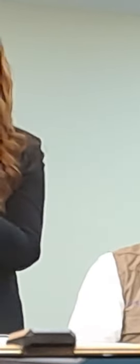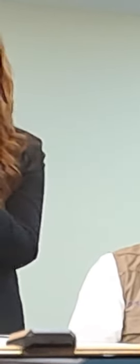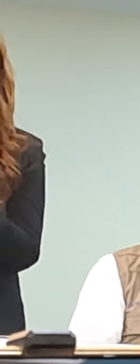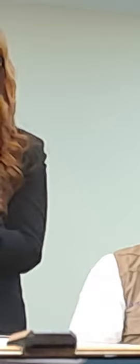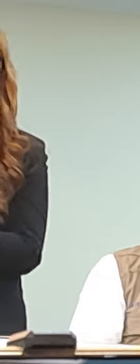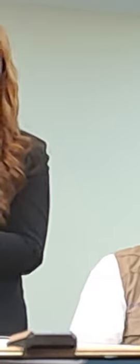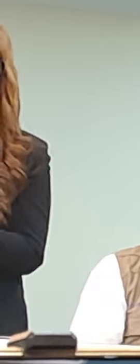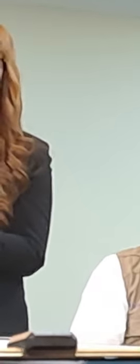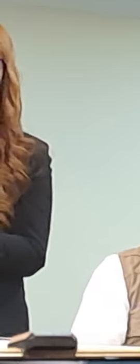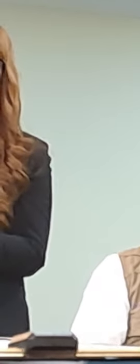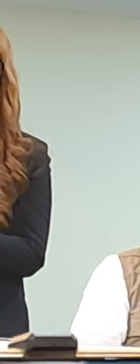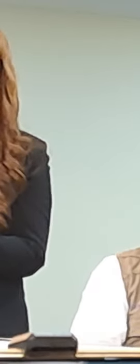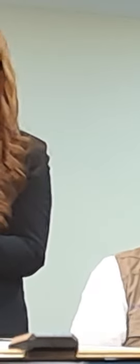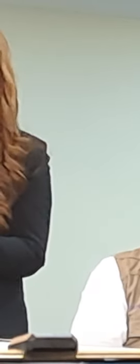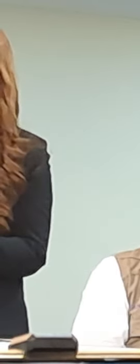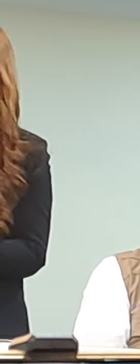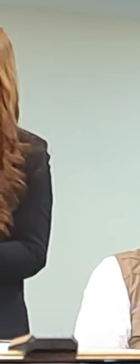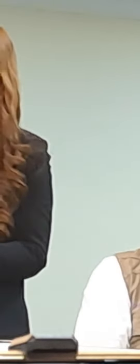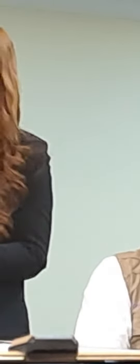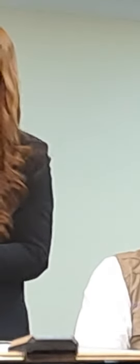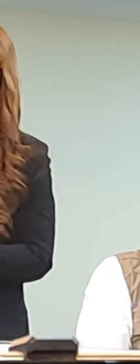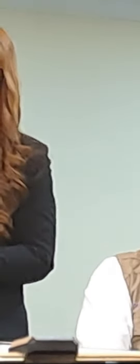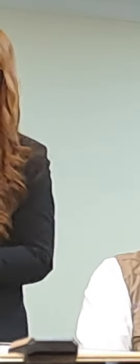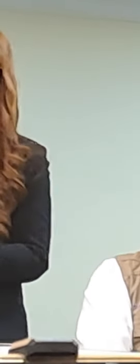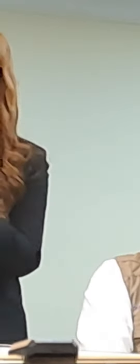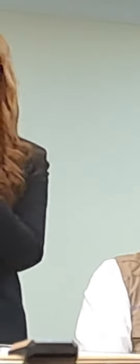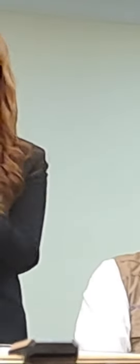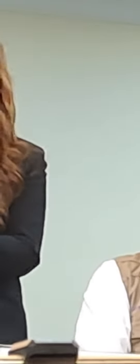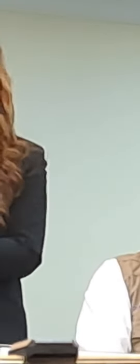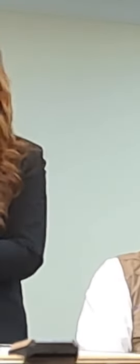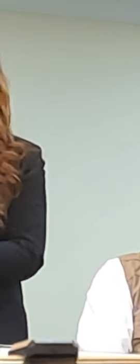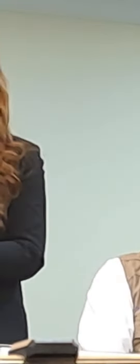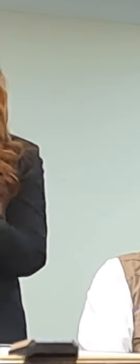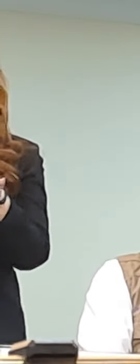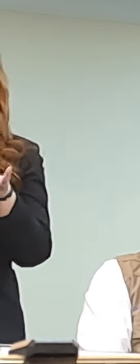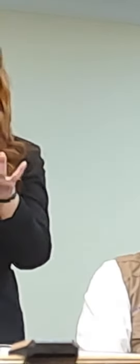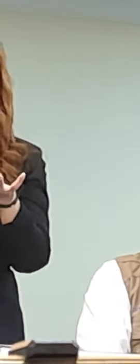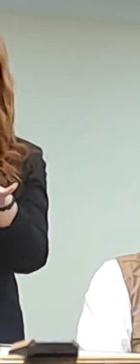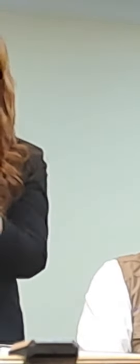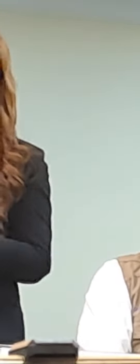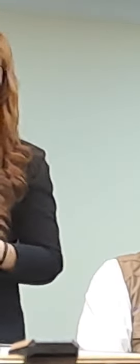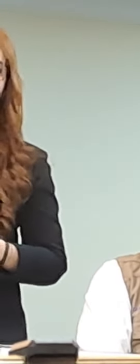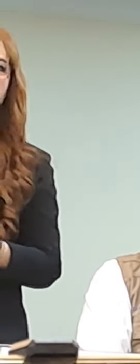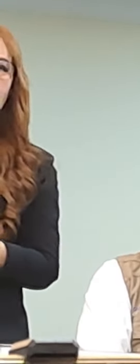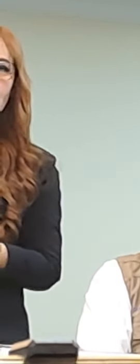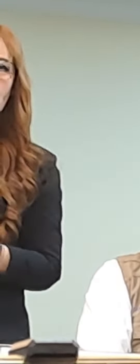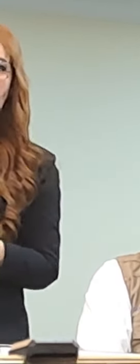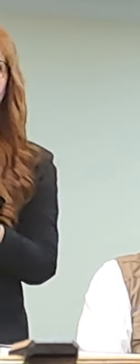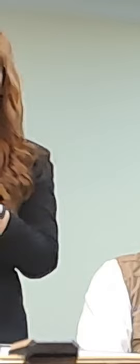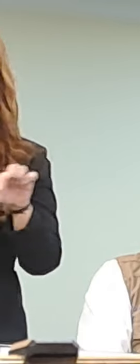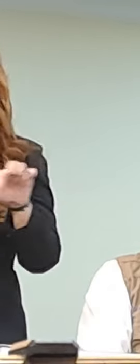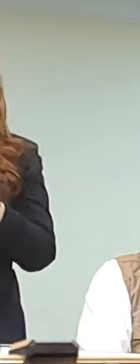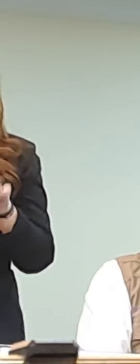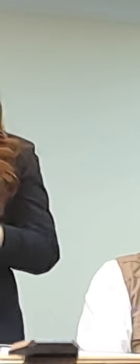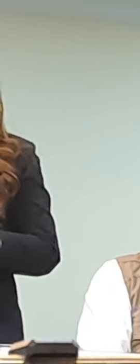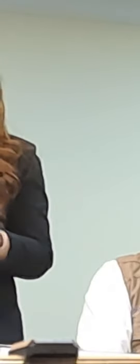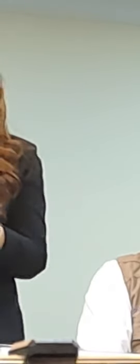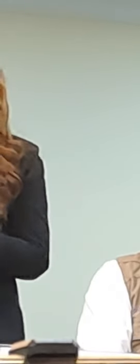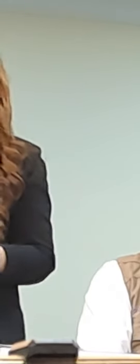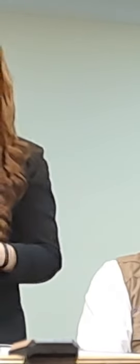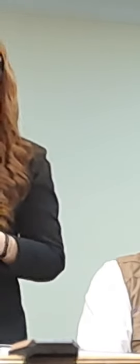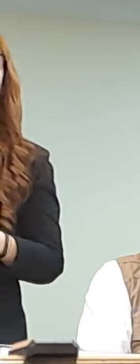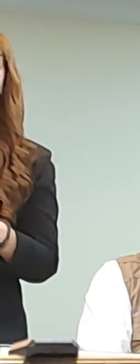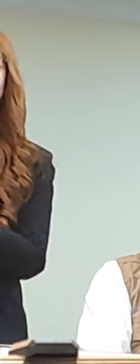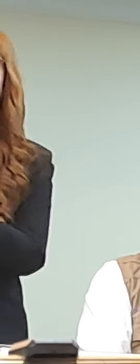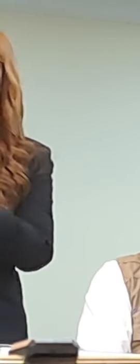itu pun itu yang kami cari. Karena kalau untuk mencari adanya air dalam lambung atau usus atau mungkin parunya ngembang, itu